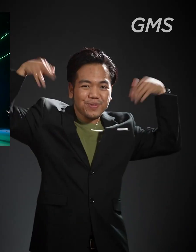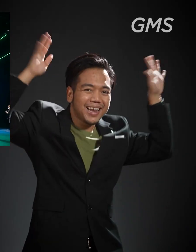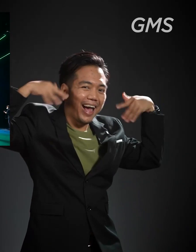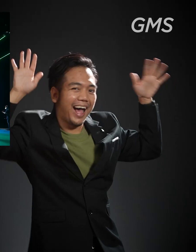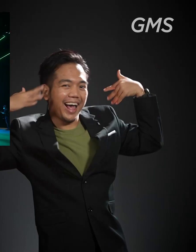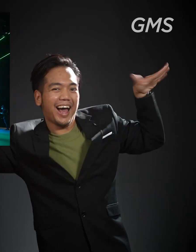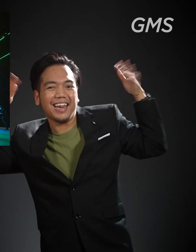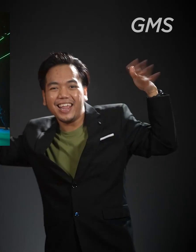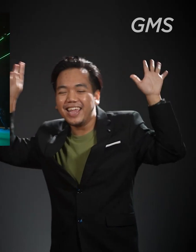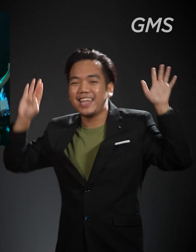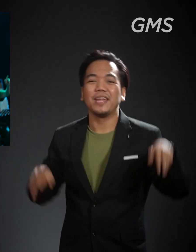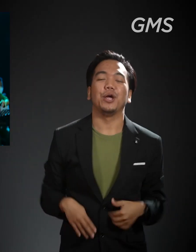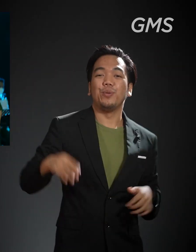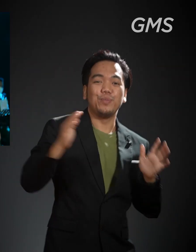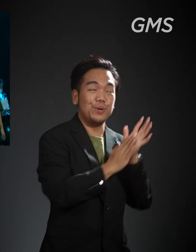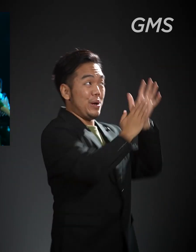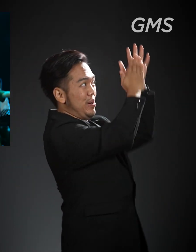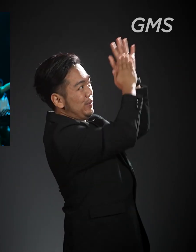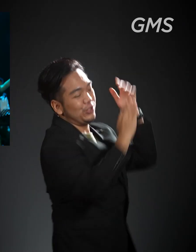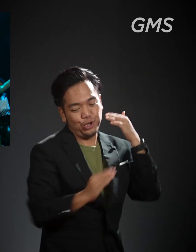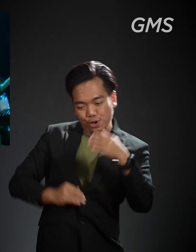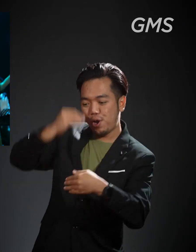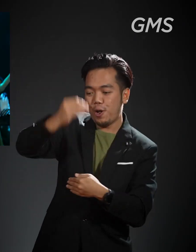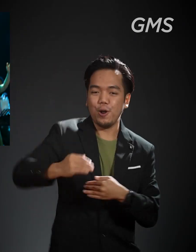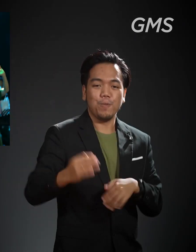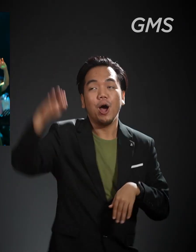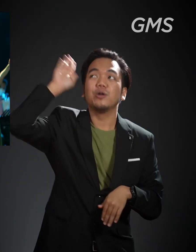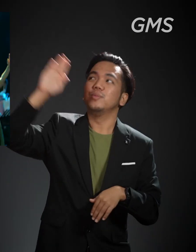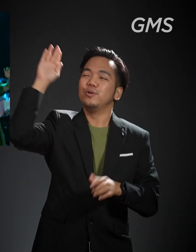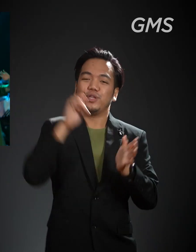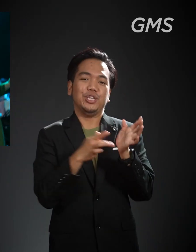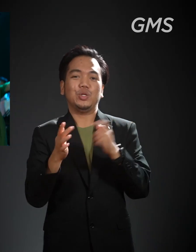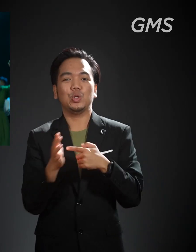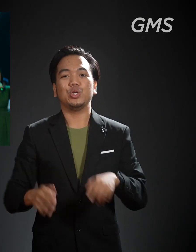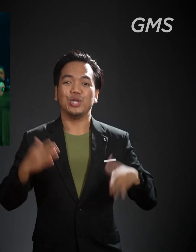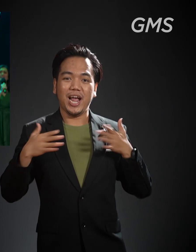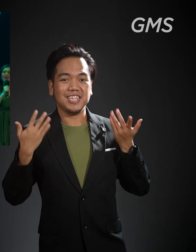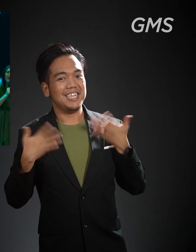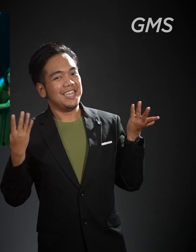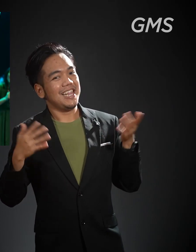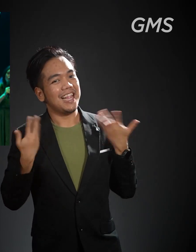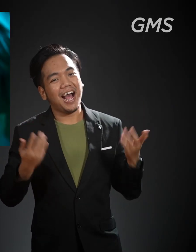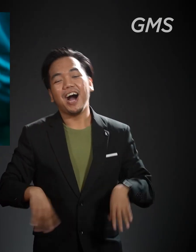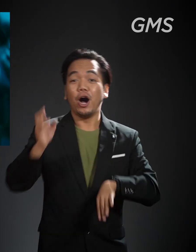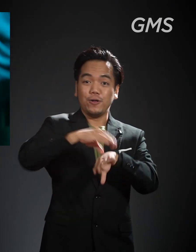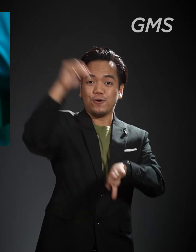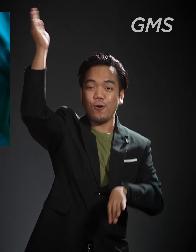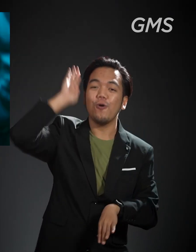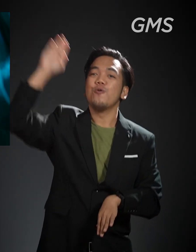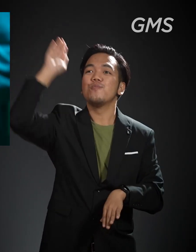menari memuji di hadapan-Mu Yesus. Sukacita